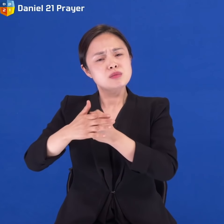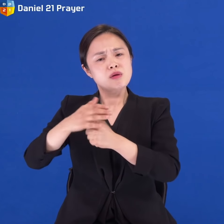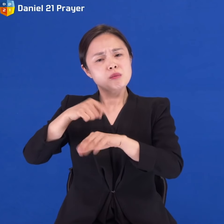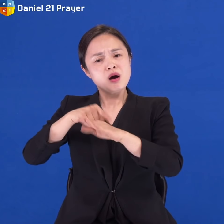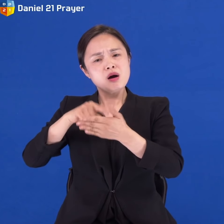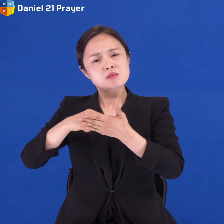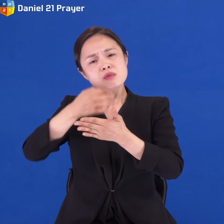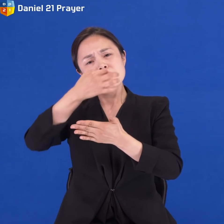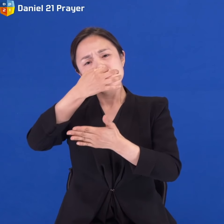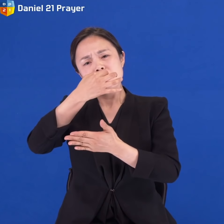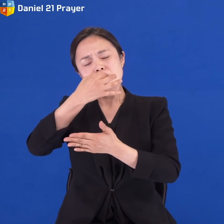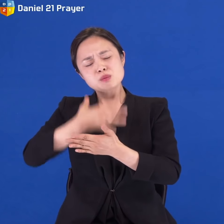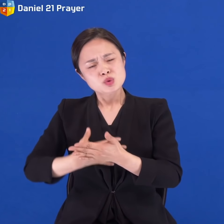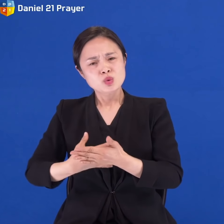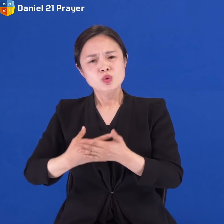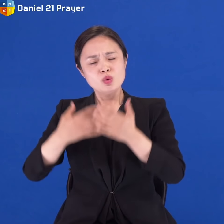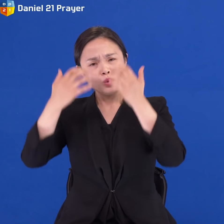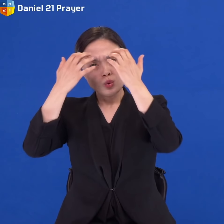저를 배신합니다.